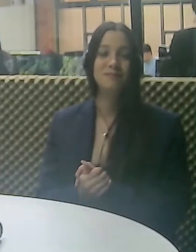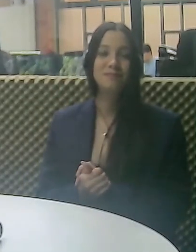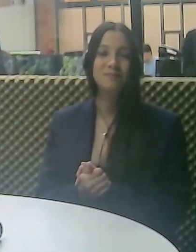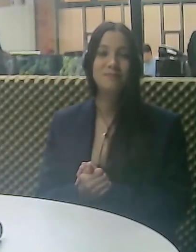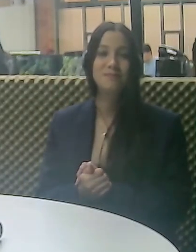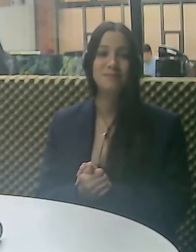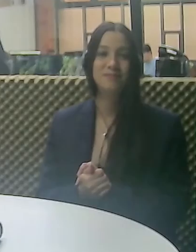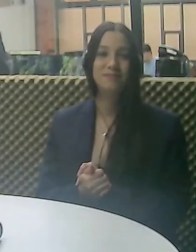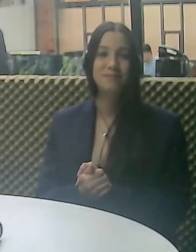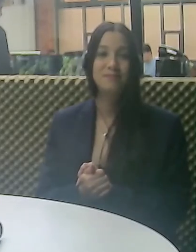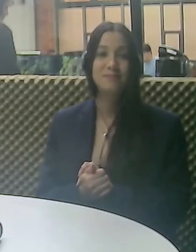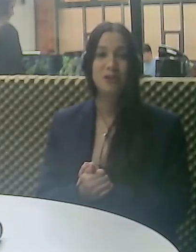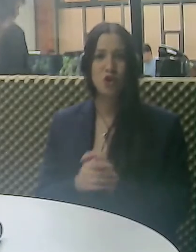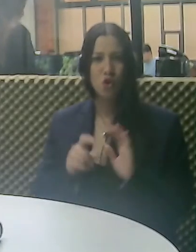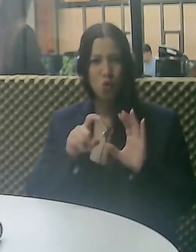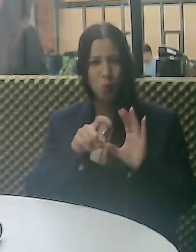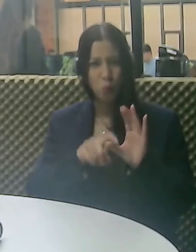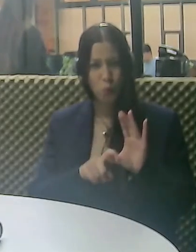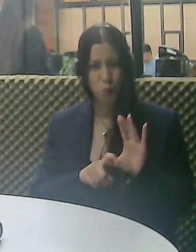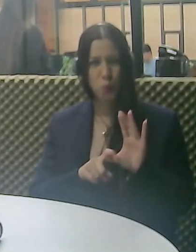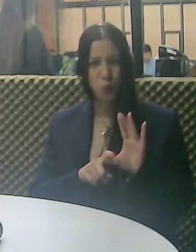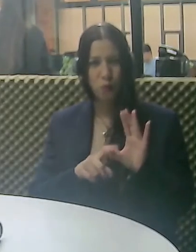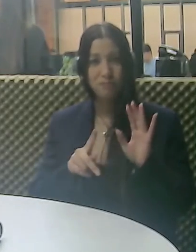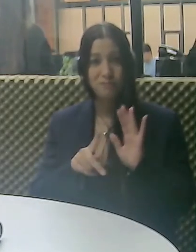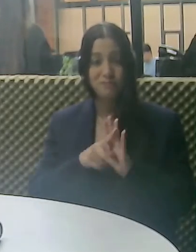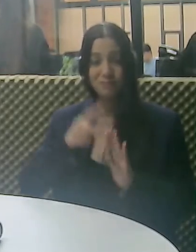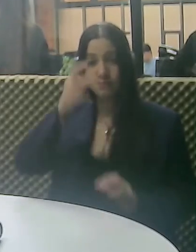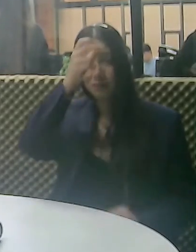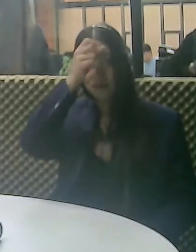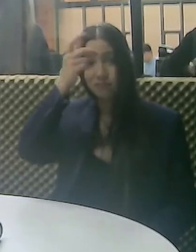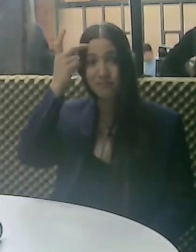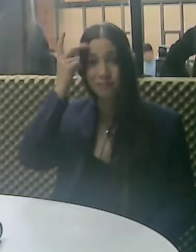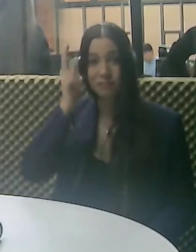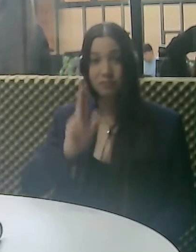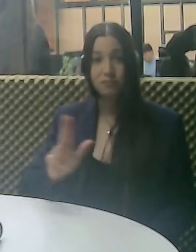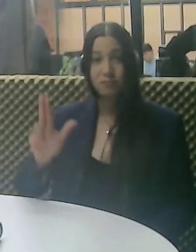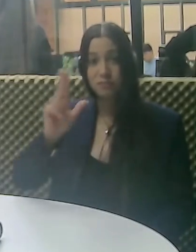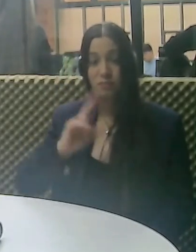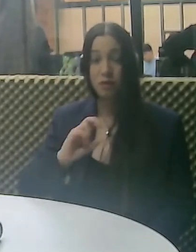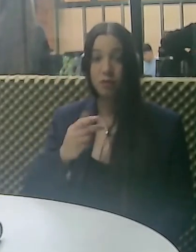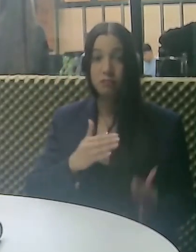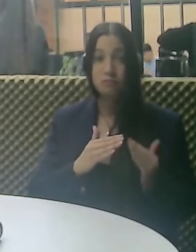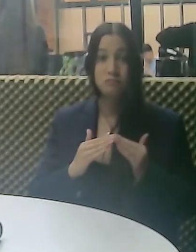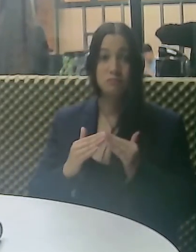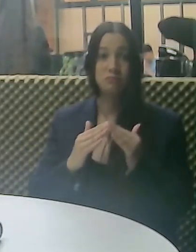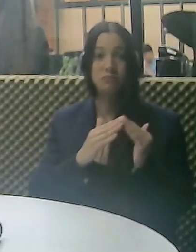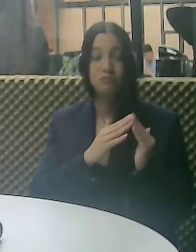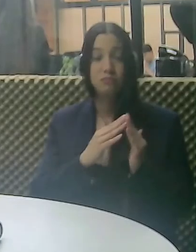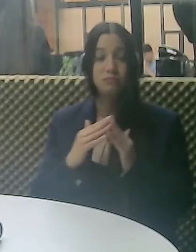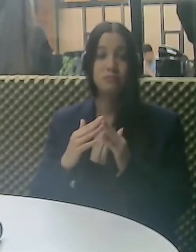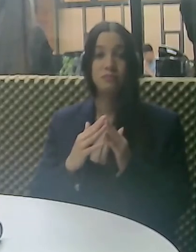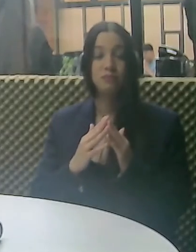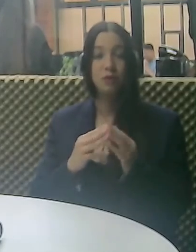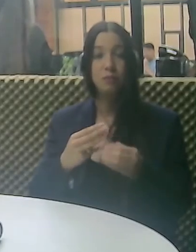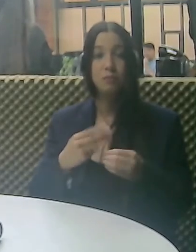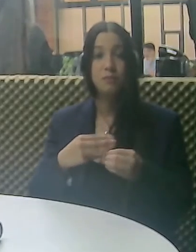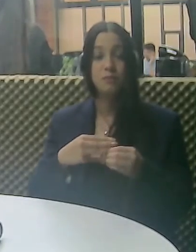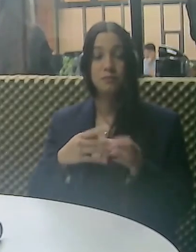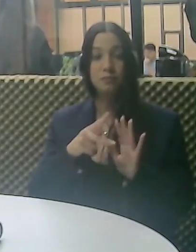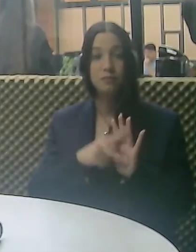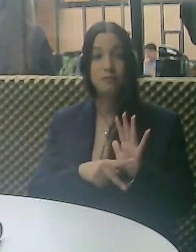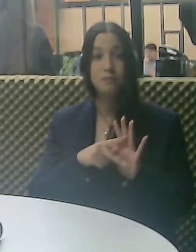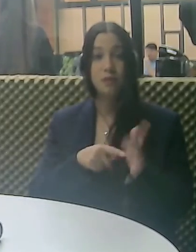notícias. Quem possui dívidas tributárias junto à Prefeitura de Uberlândia ou dívidas habitacionais provenientes de programas municipais